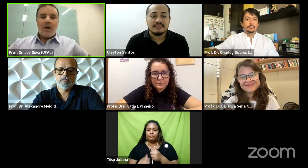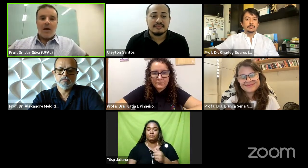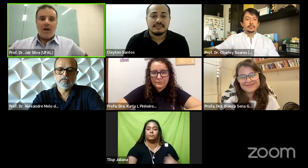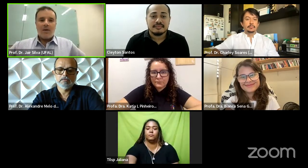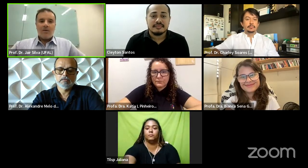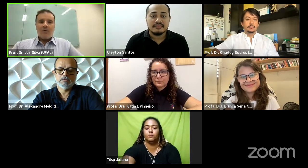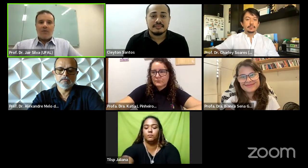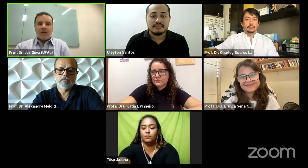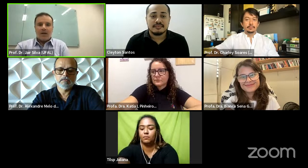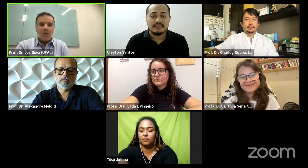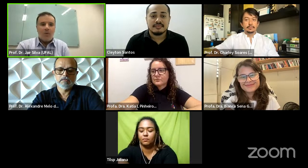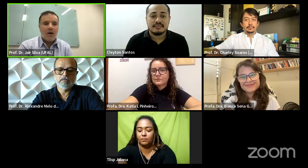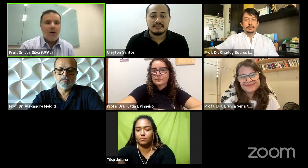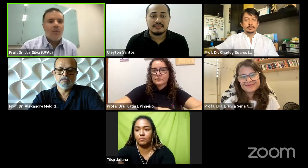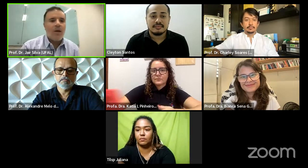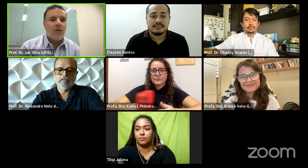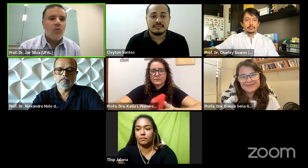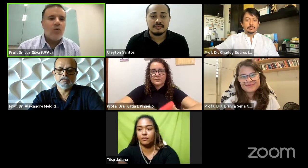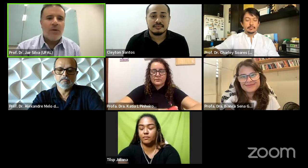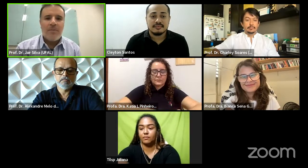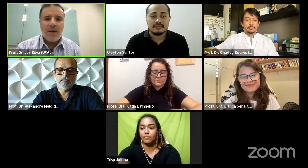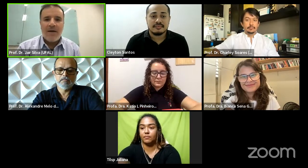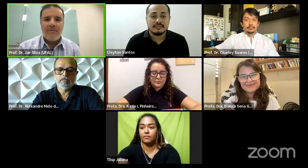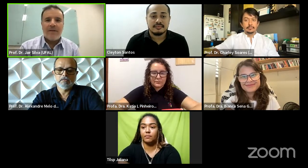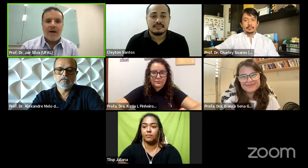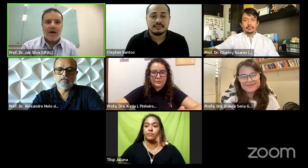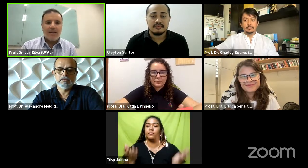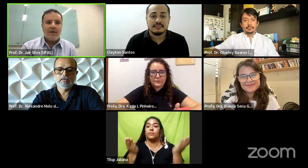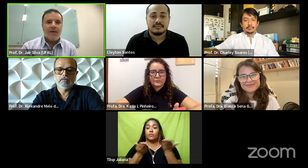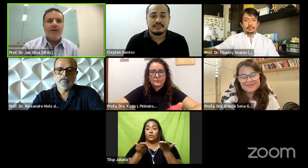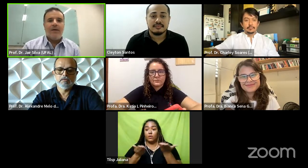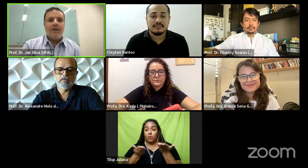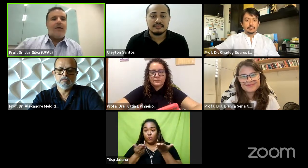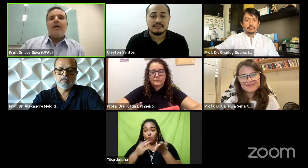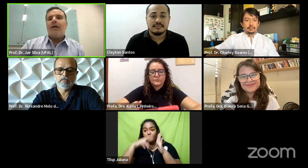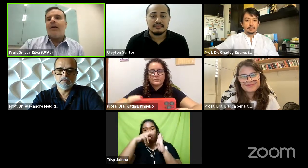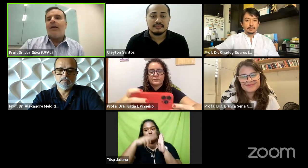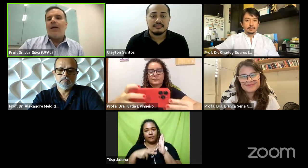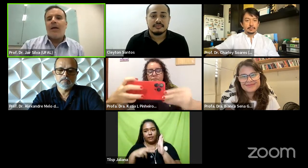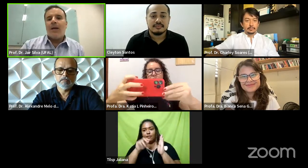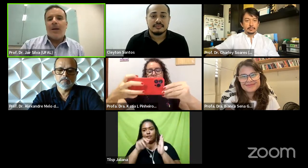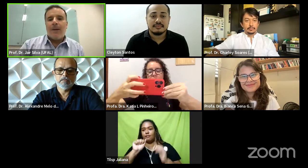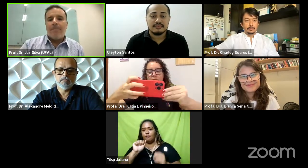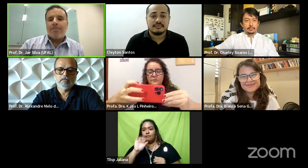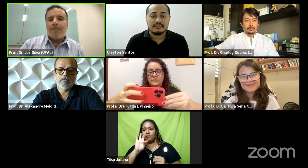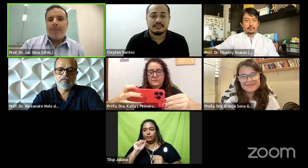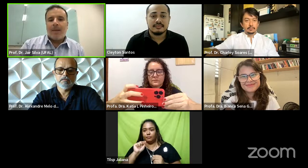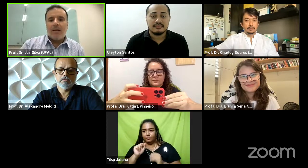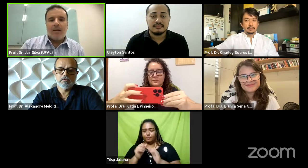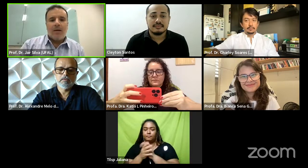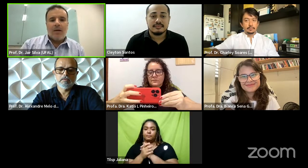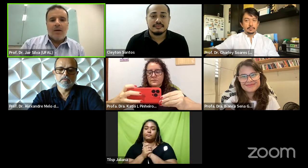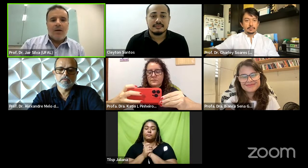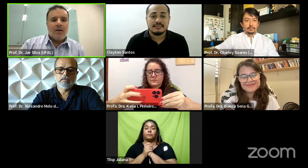Então, vou fazer aqui uma leitura breve da ata.